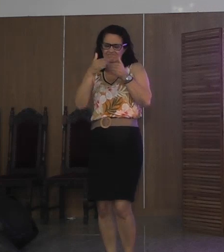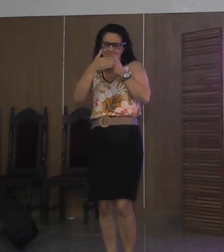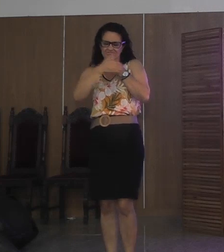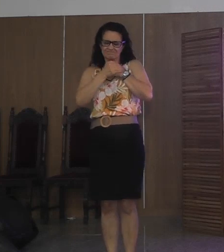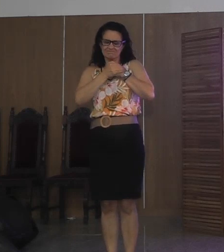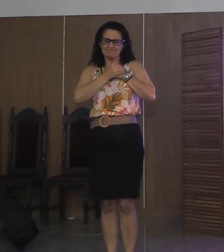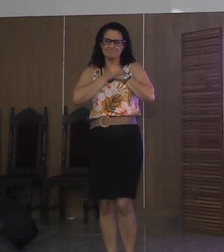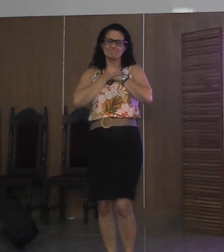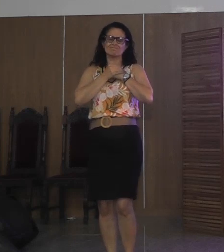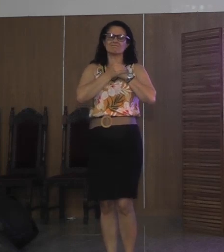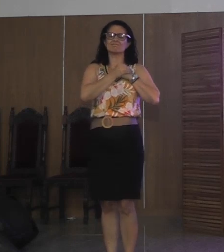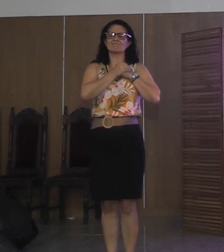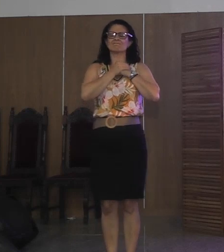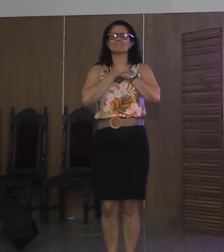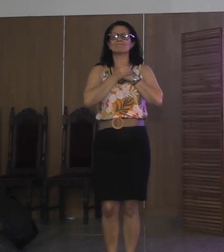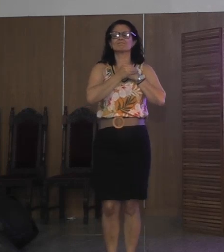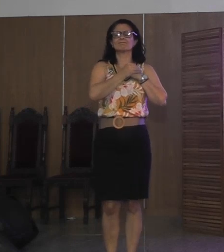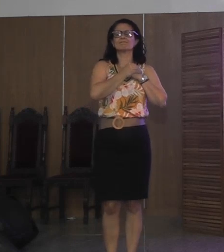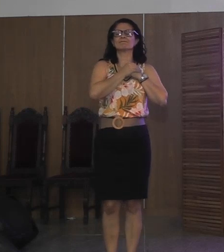esconde. Cante comigo.